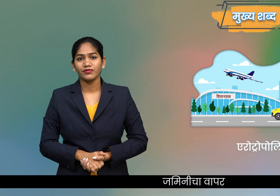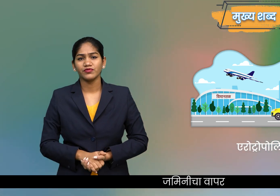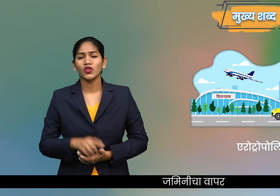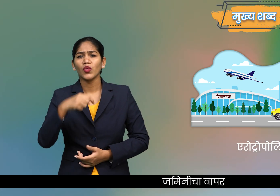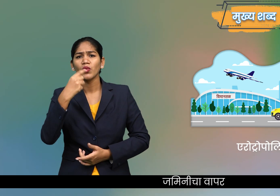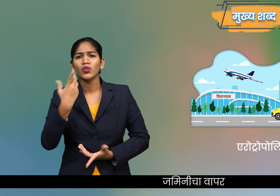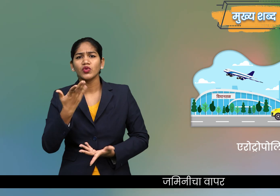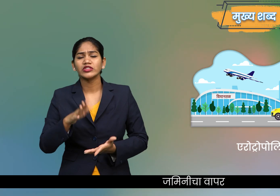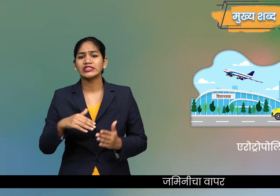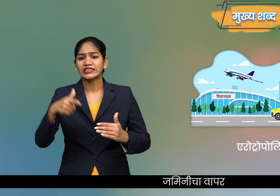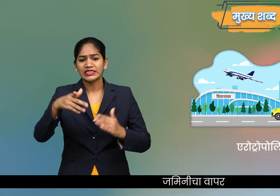जमिनीचा वापर